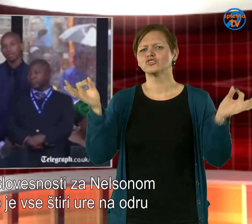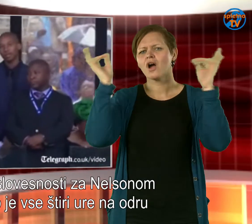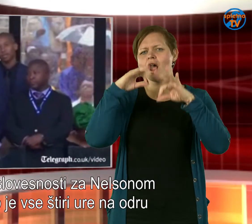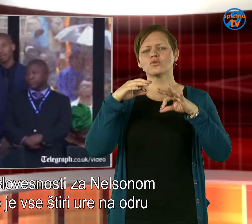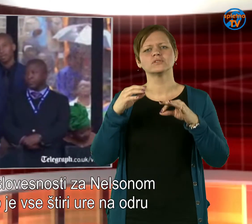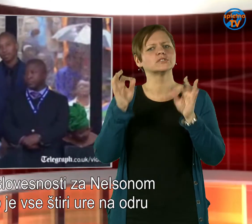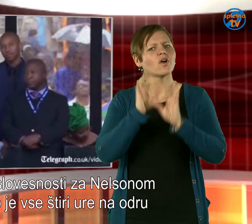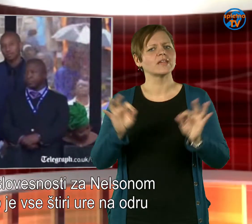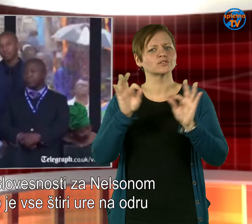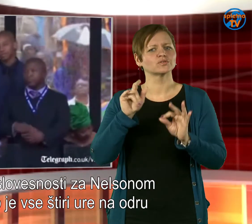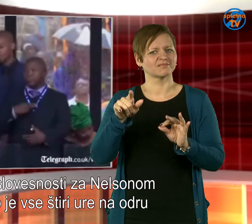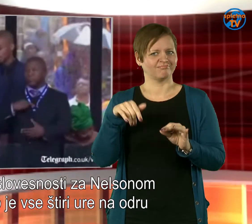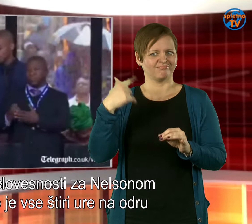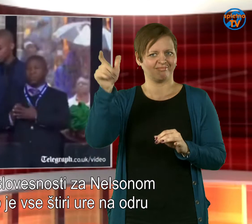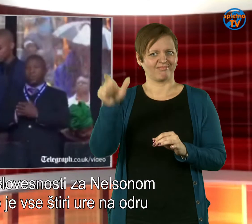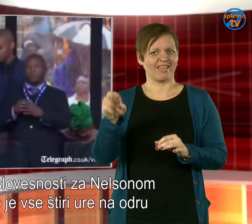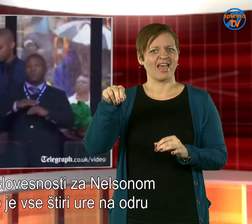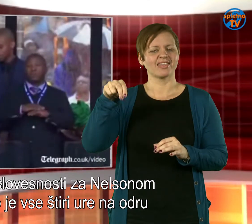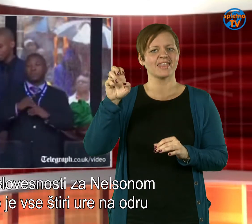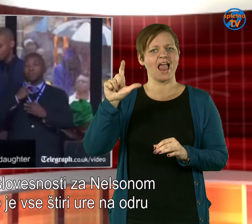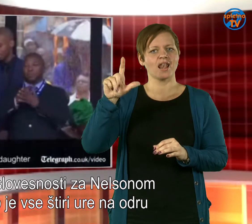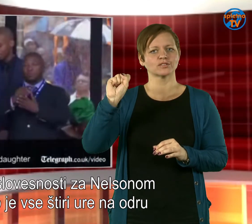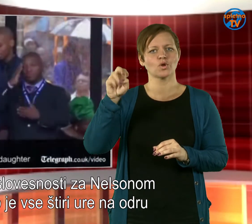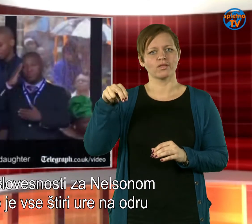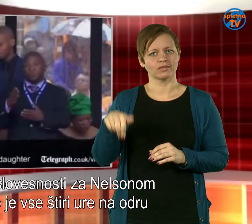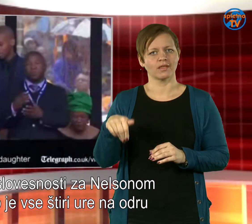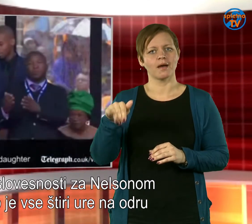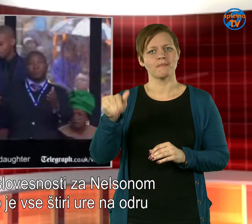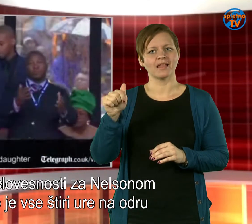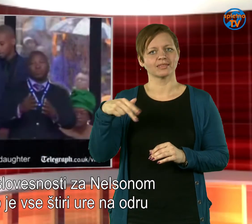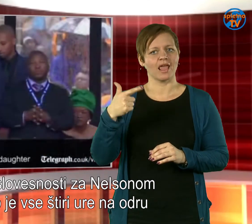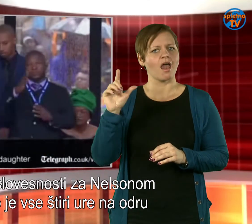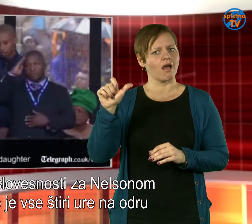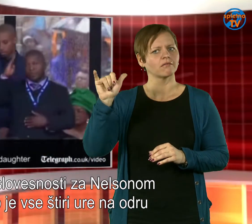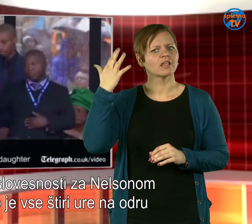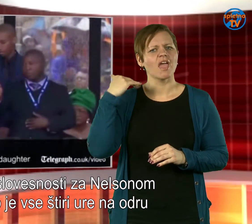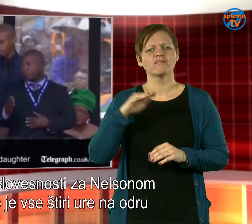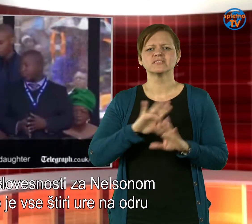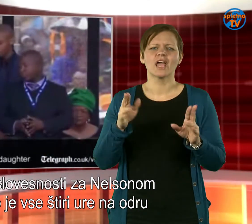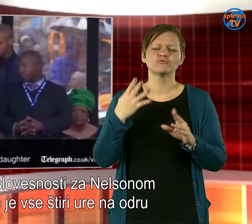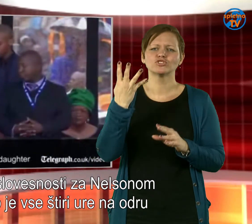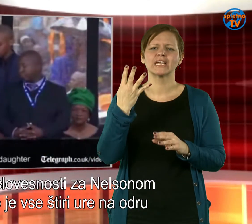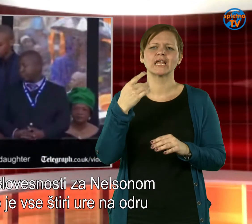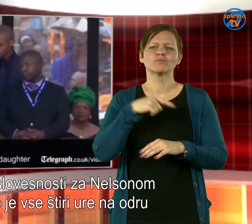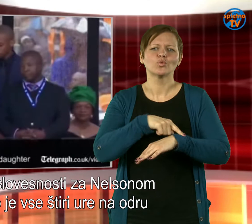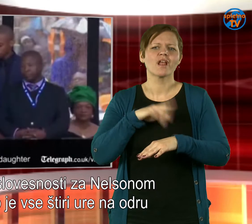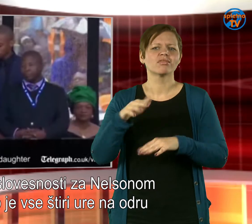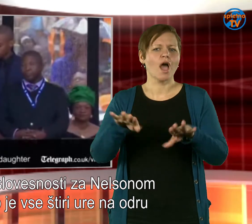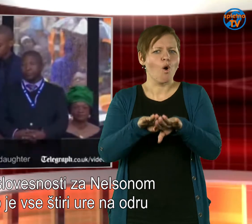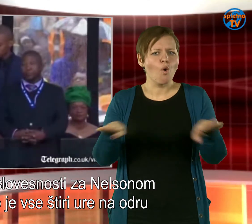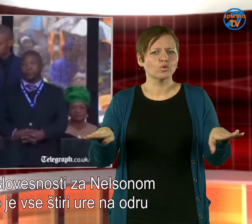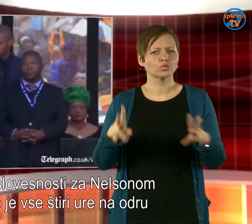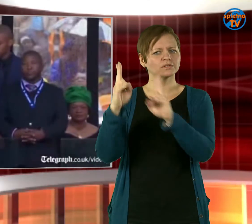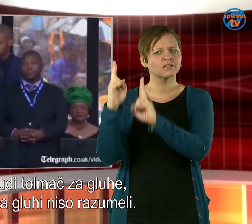Na žalni slovesnosti za Nelsonom Mandelo je vse 4 ure na odru stal tudi tolmač za gluhe, ki pa ga gluhi